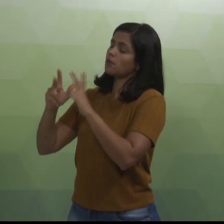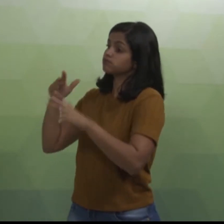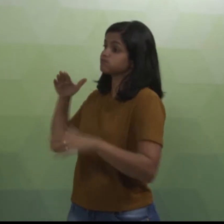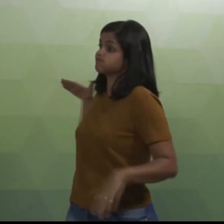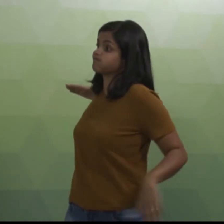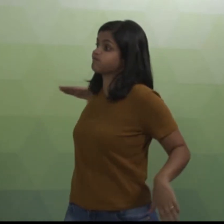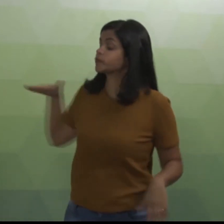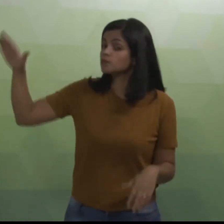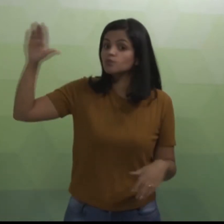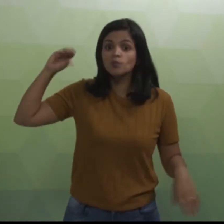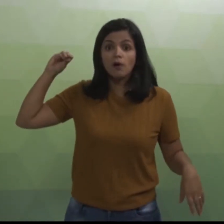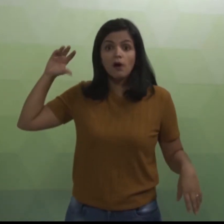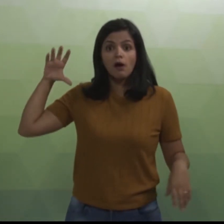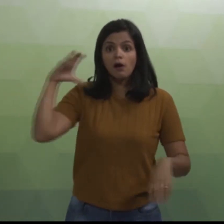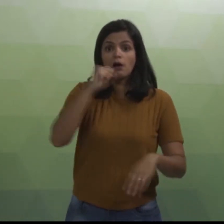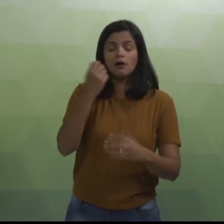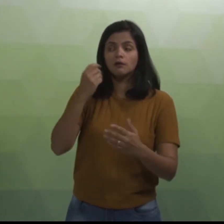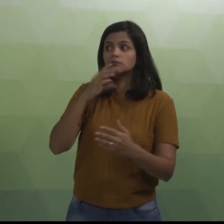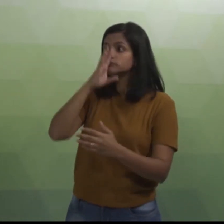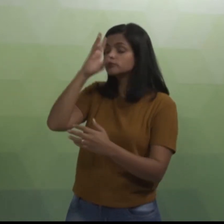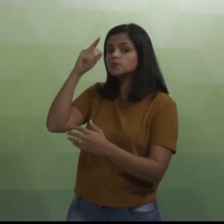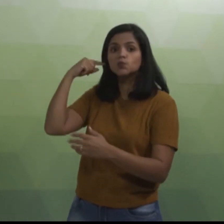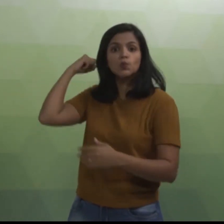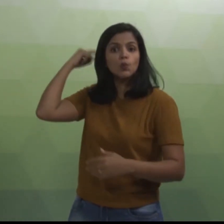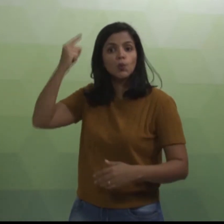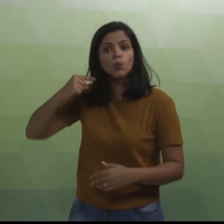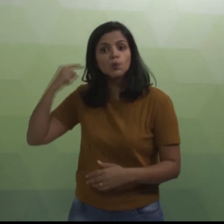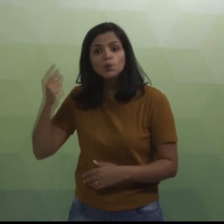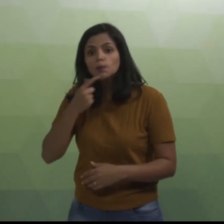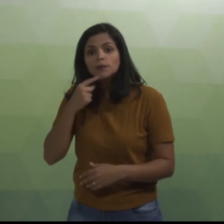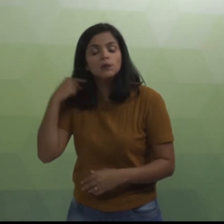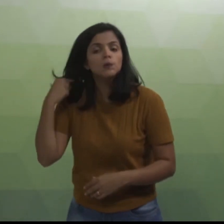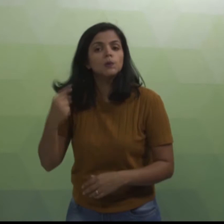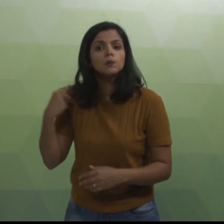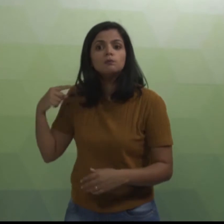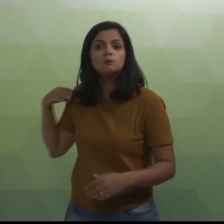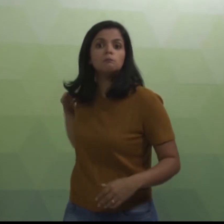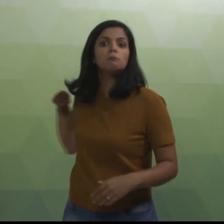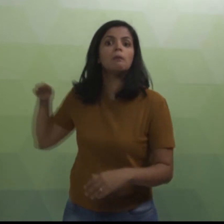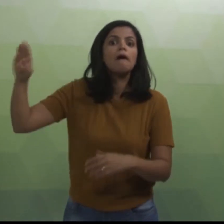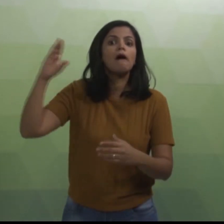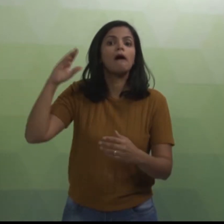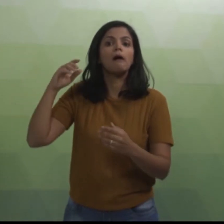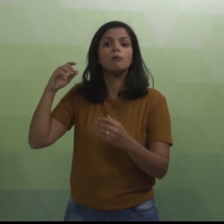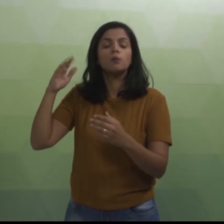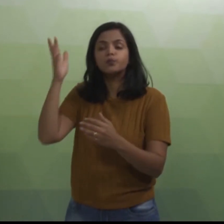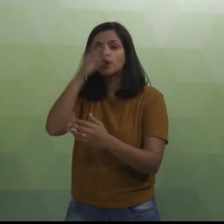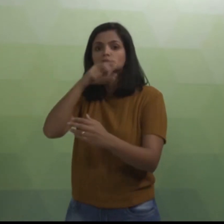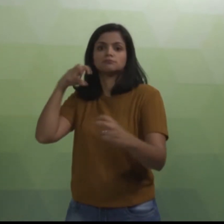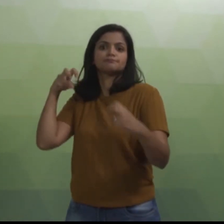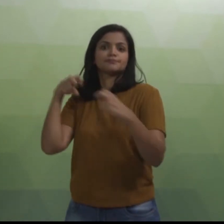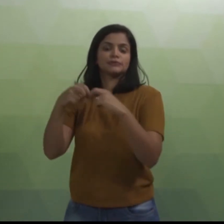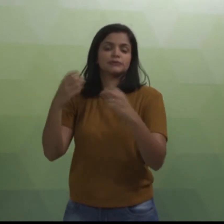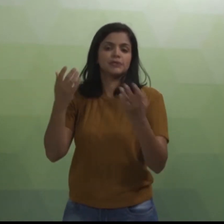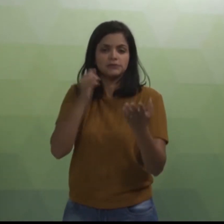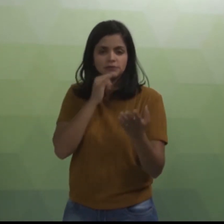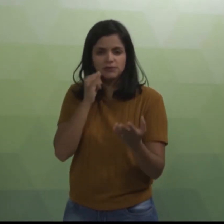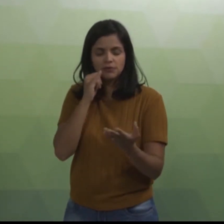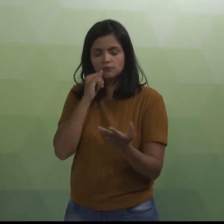aqui, o meu amigo à minha frente, e um carro passou em alta velocidade, próximo. Veja,